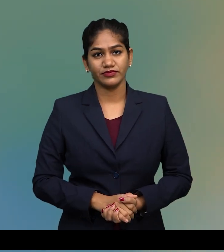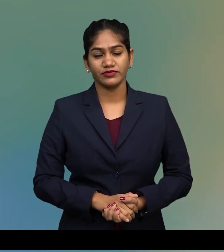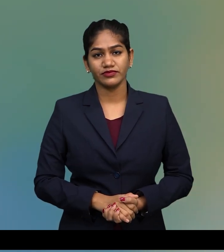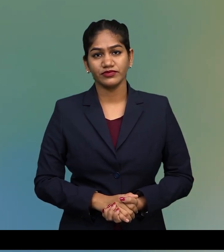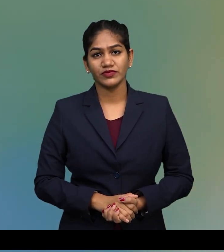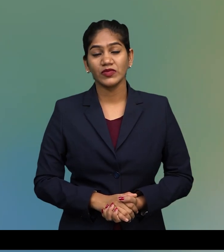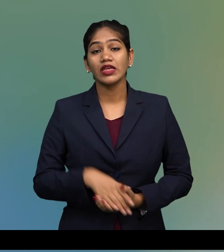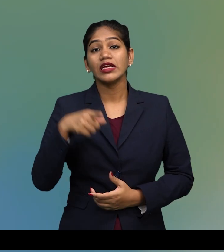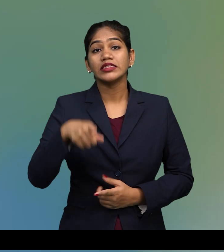पर्जन्यमान.